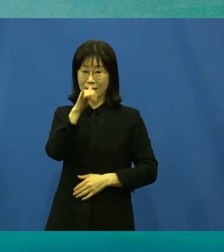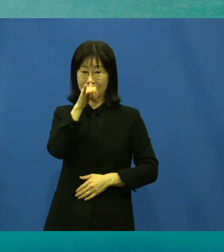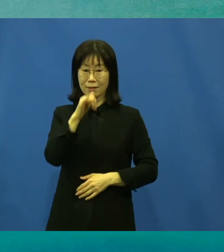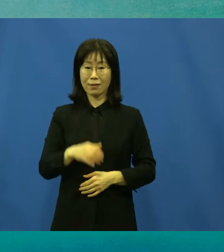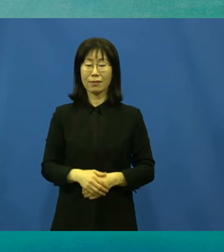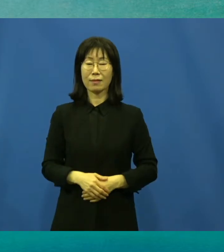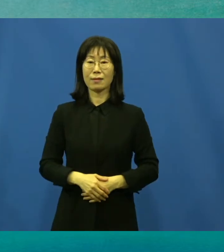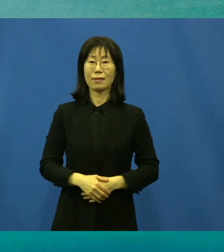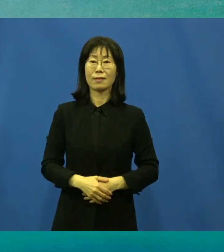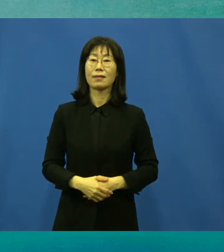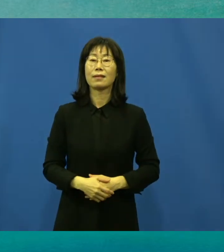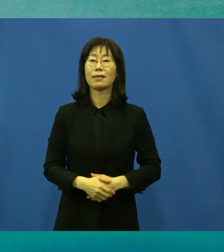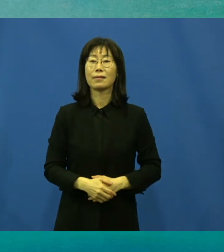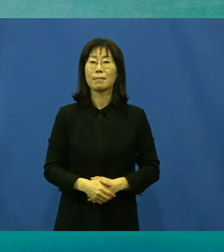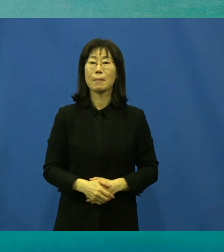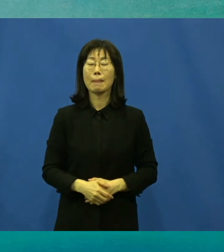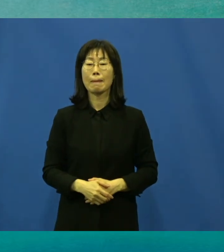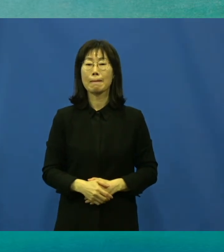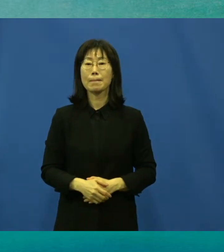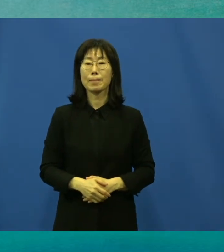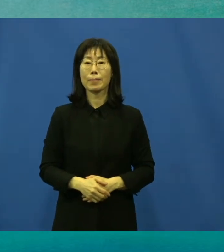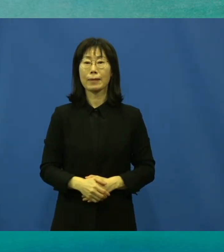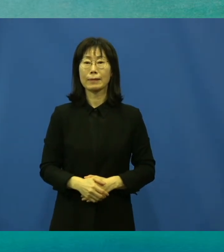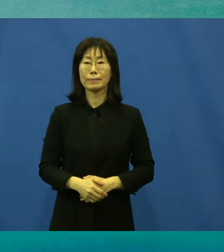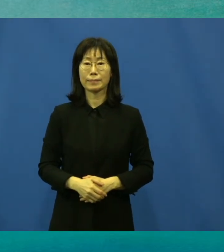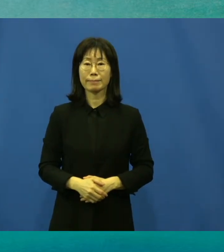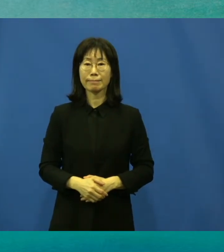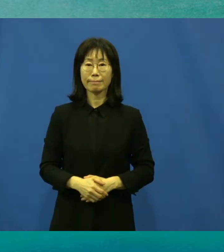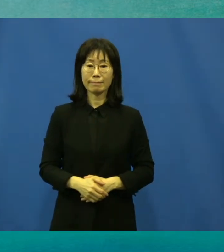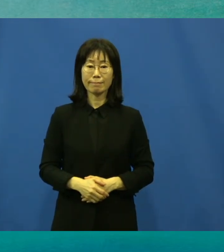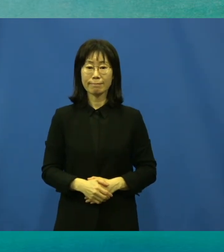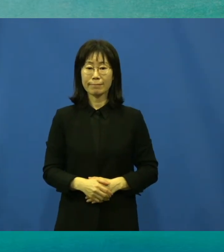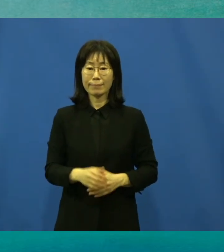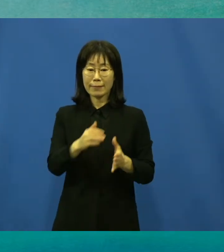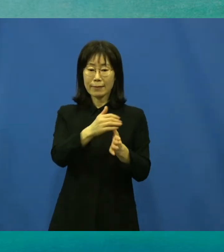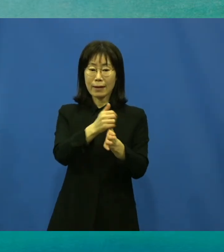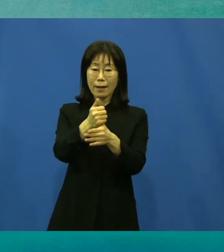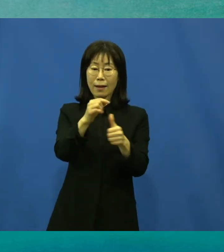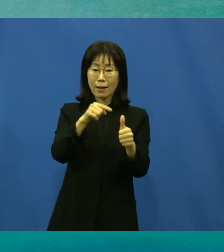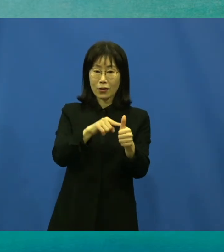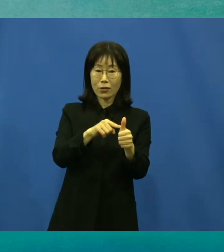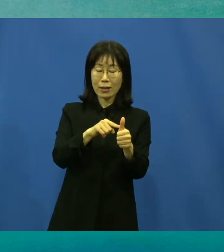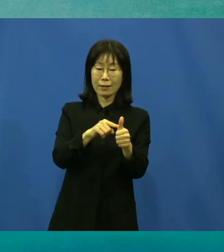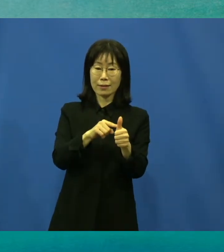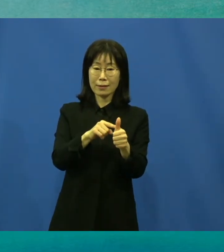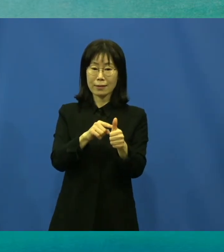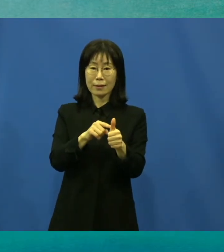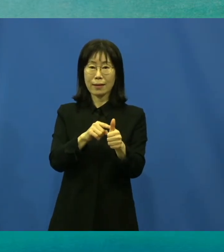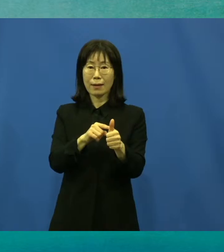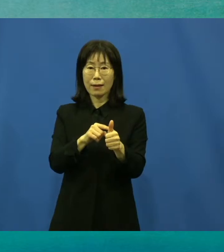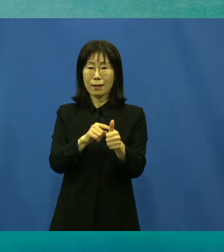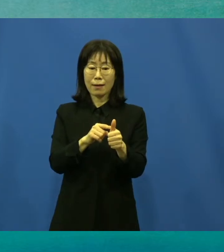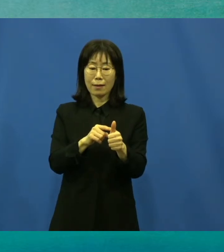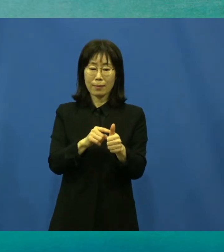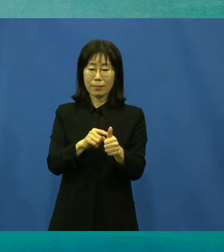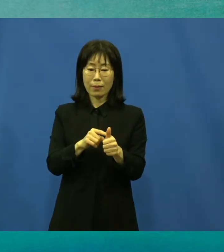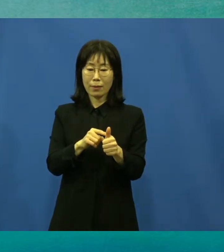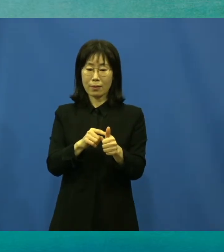여러분, 무엇을 의미합니까? 그런 깊은 수월에서 그의 영혼이 깨어났음을 우리에게 알려주는